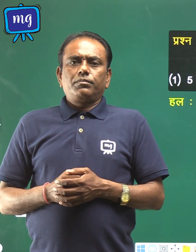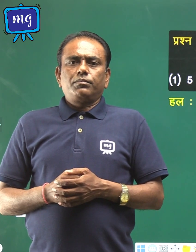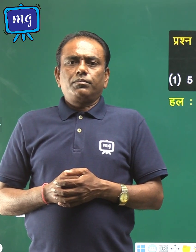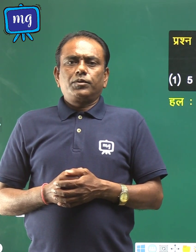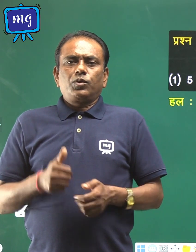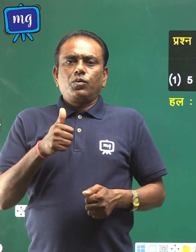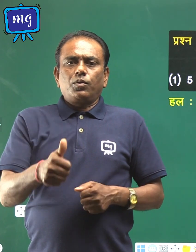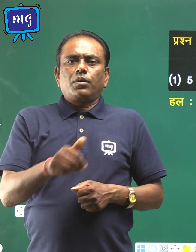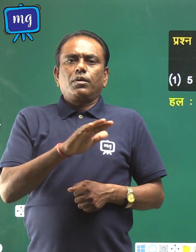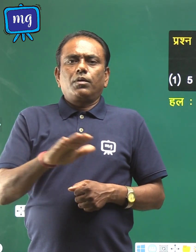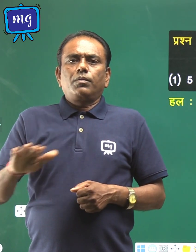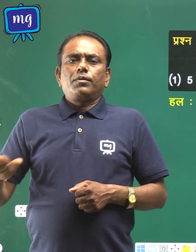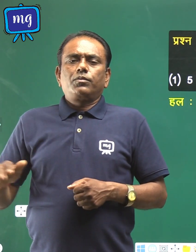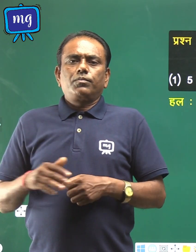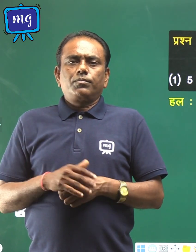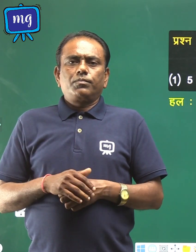ठीक है बच्चों,